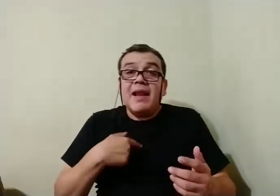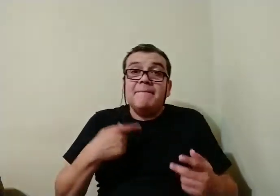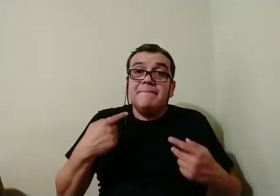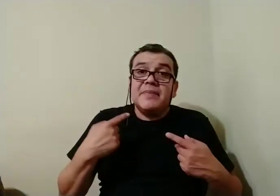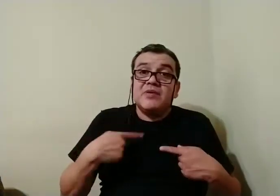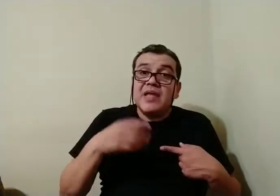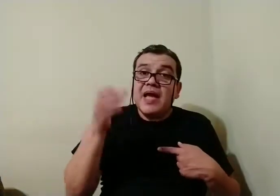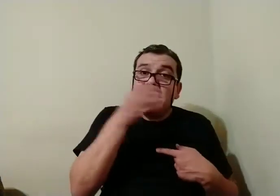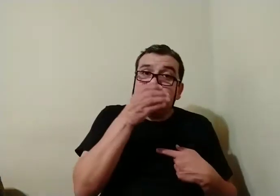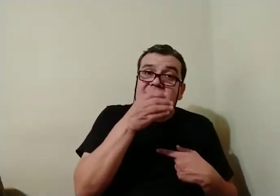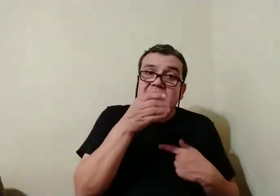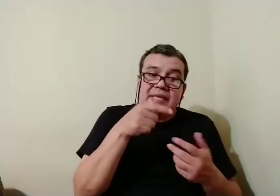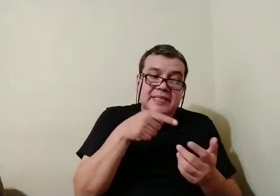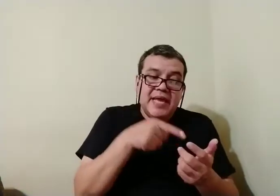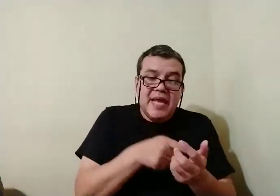se manifestó